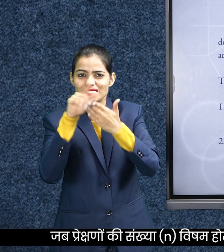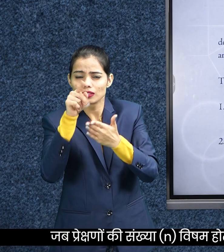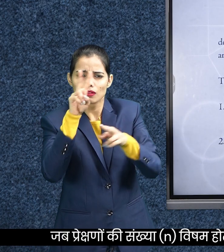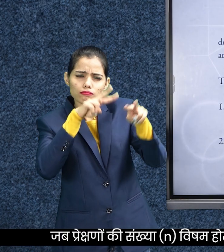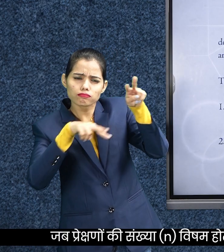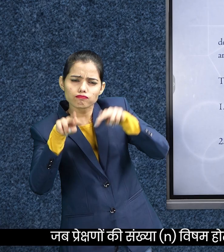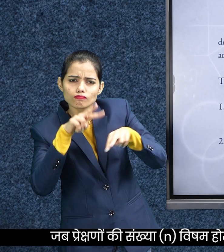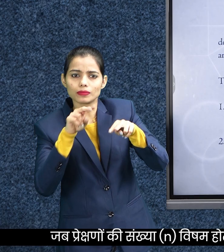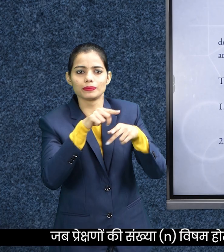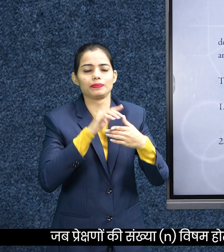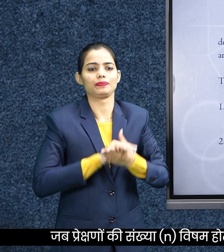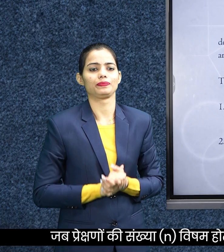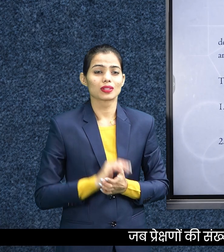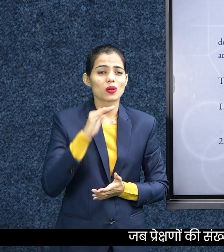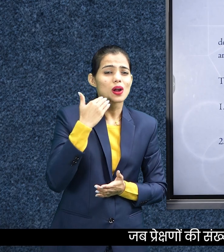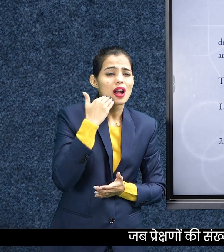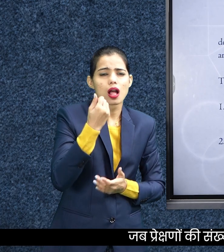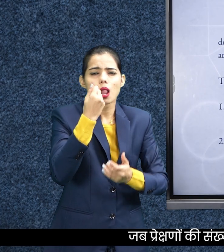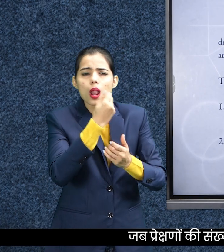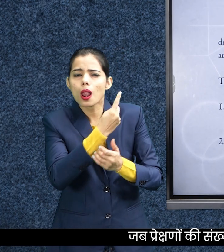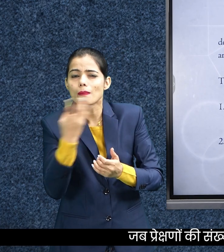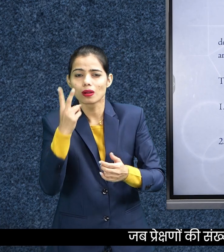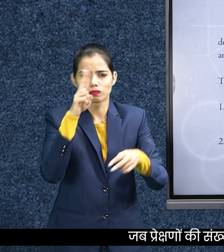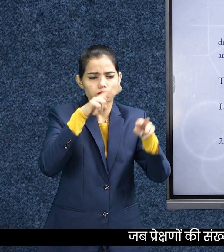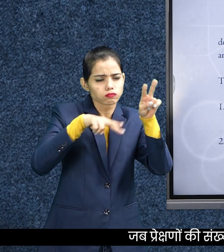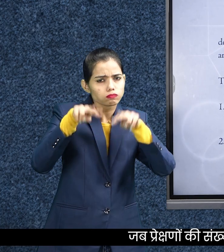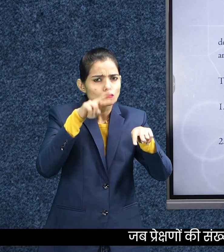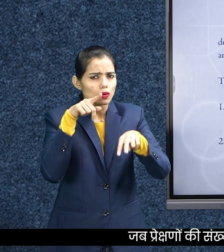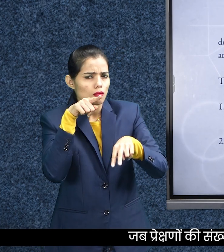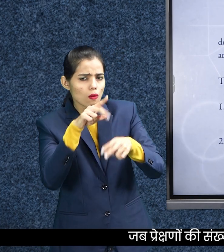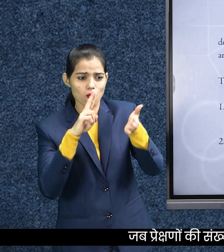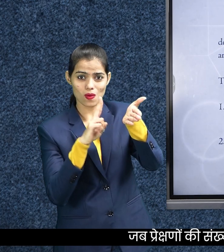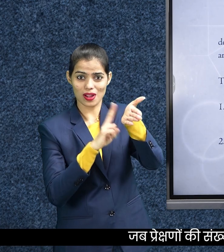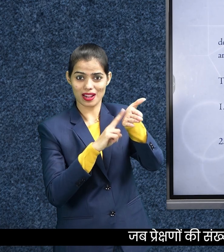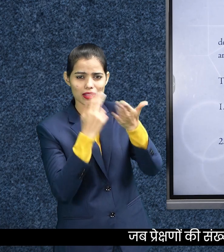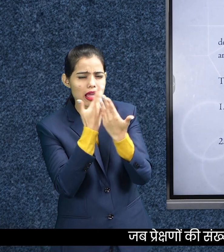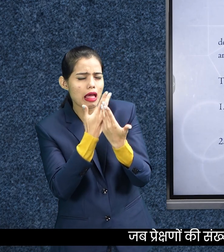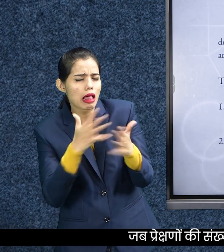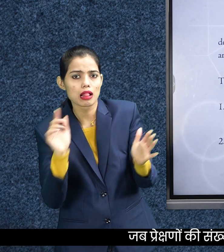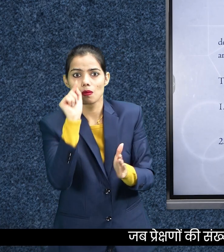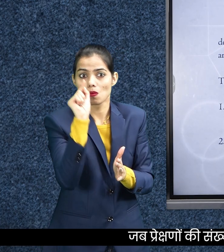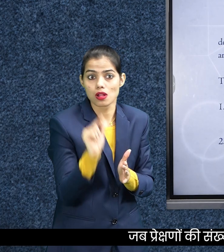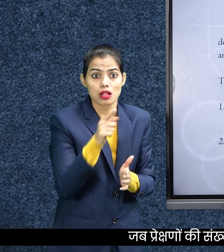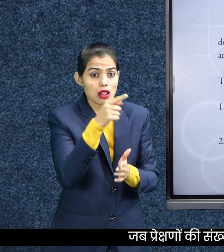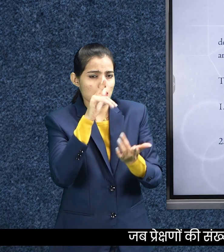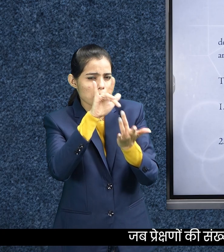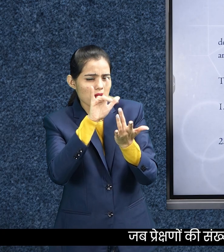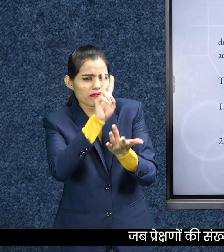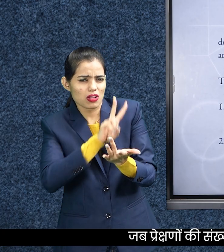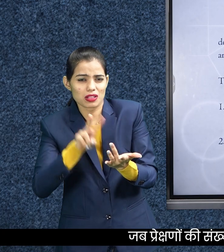होती है। जब प्रेक्षकों की संख्या n सम होती है तो माध्यिक